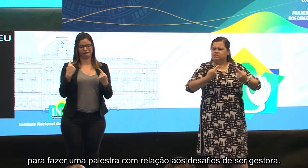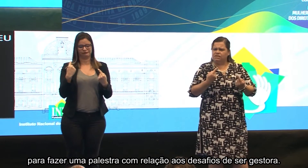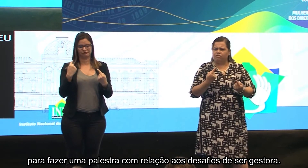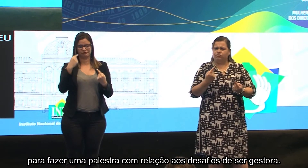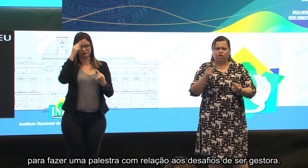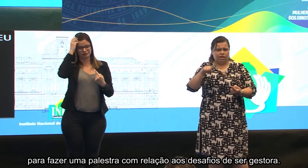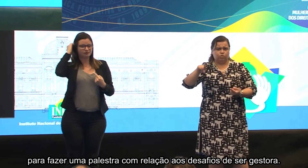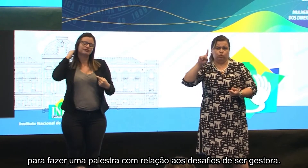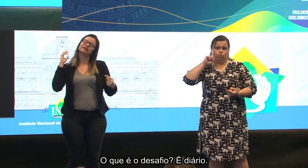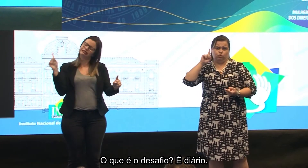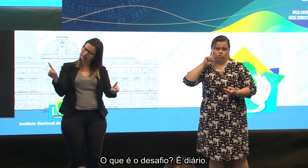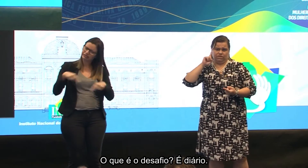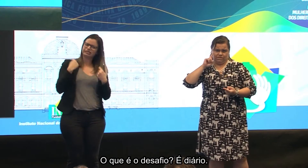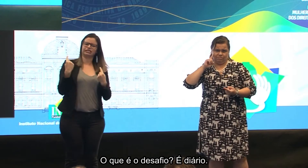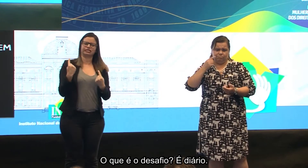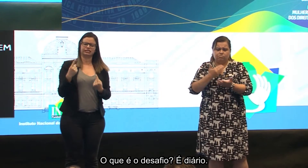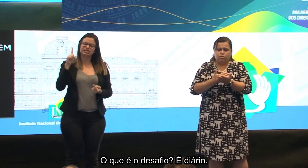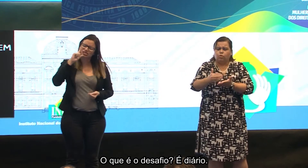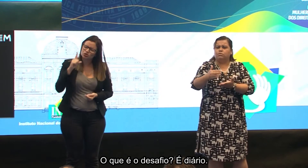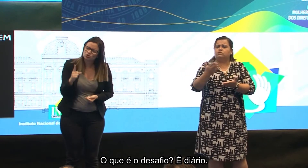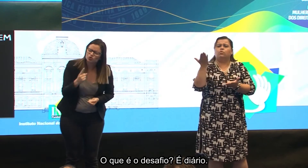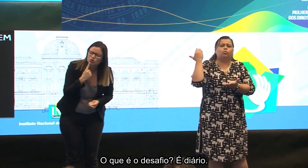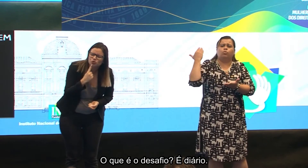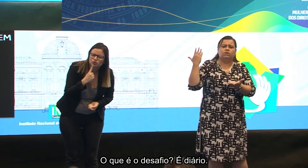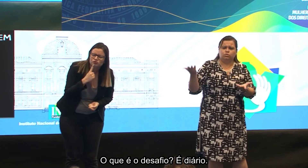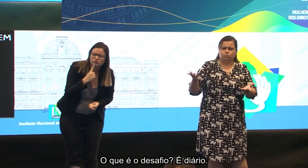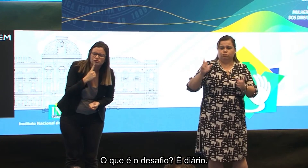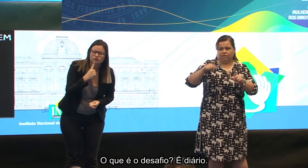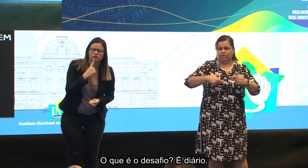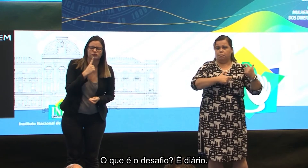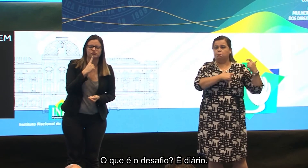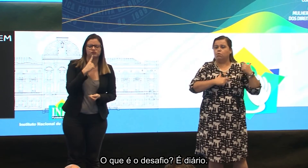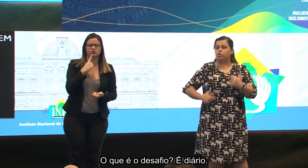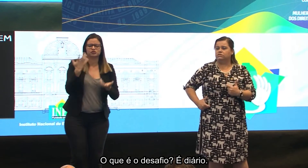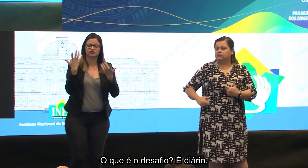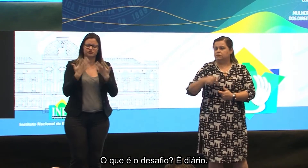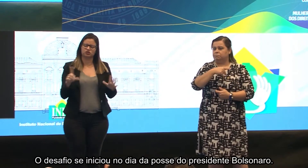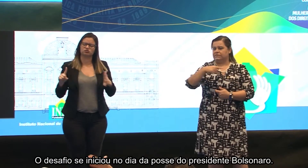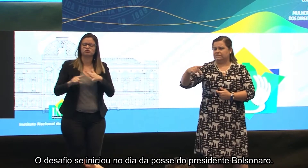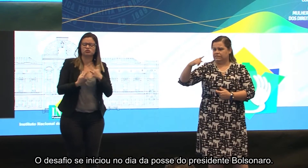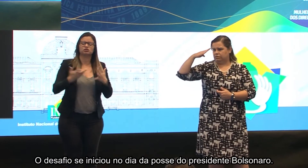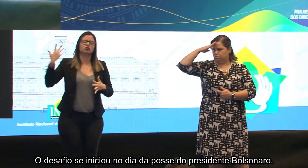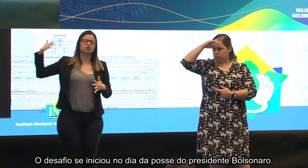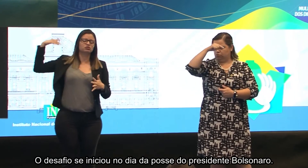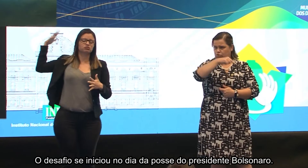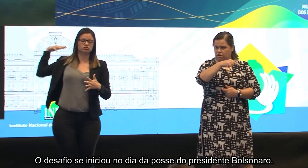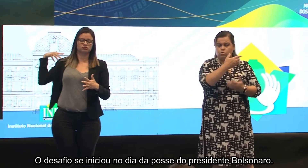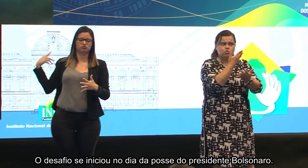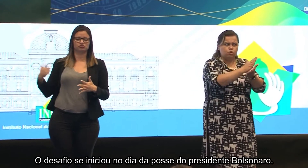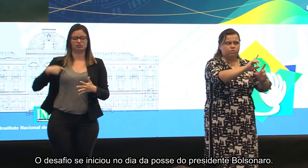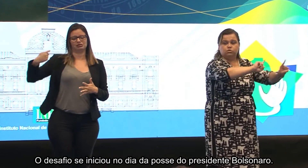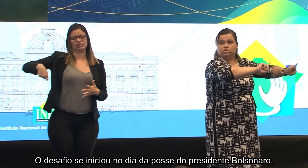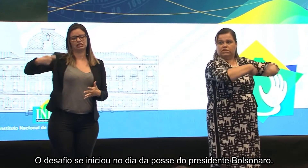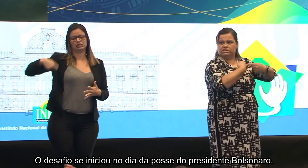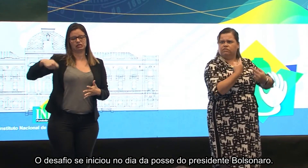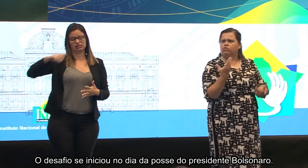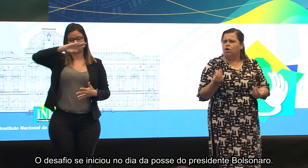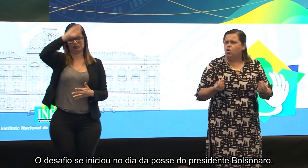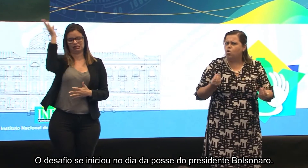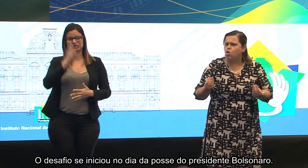ser gestora. E o que é o desafio? O desafio é diário. E o desafio se iniciou no dia da posse do presidente